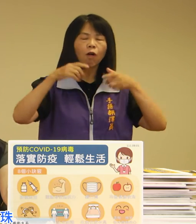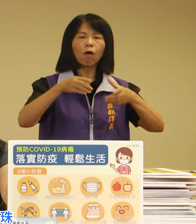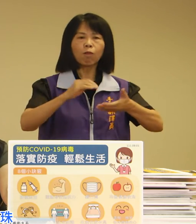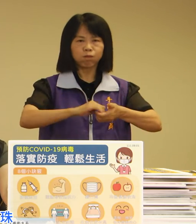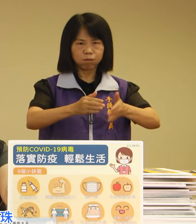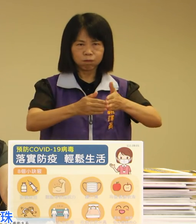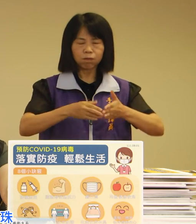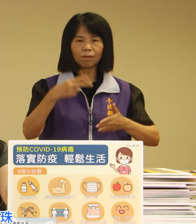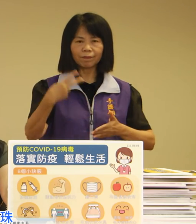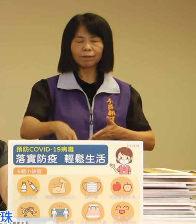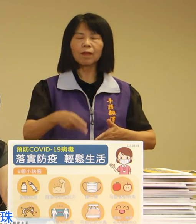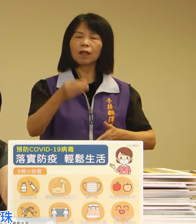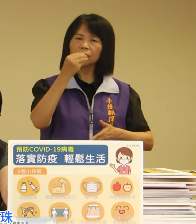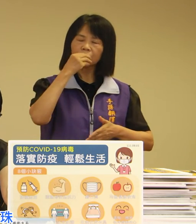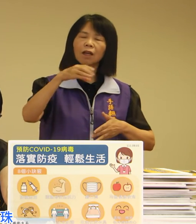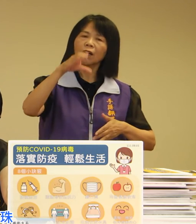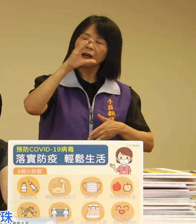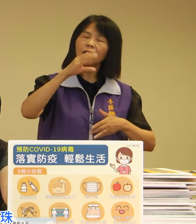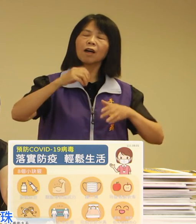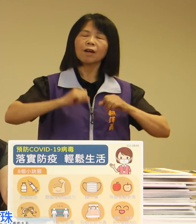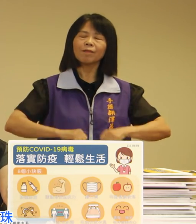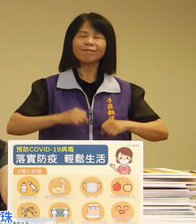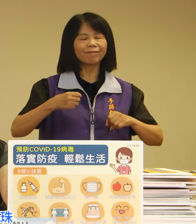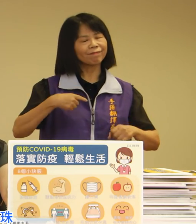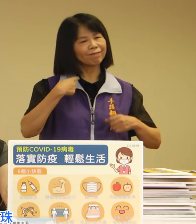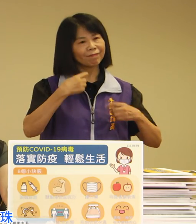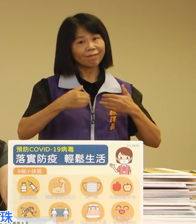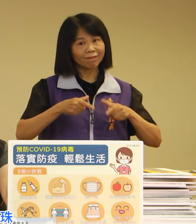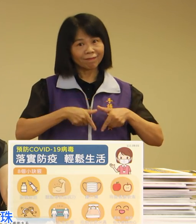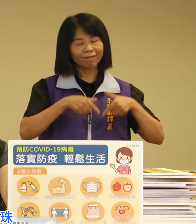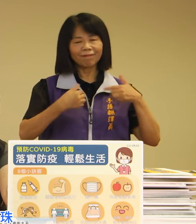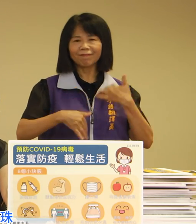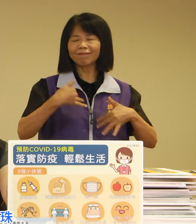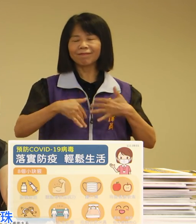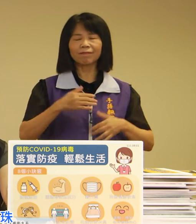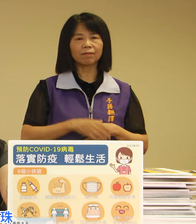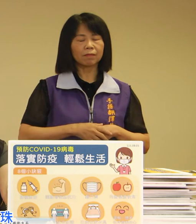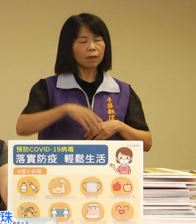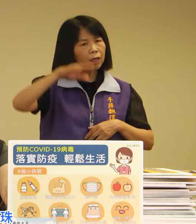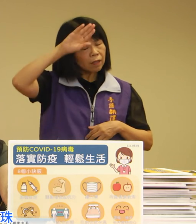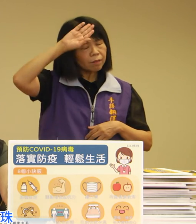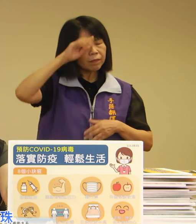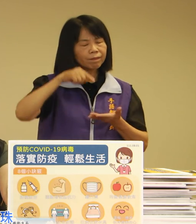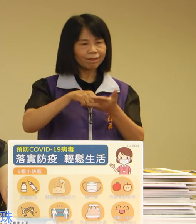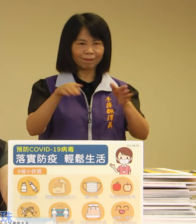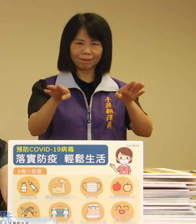那健康的饮食哈，常常心情保持非常好。生病了就是在请假